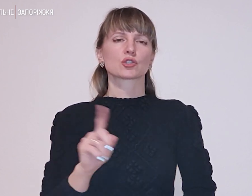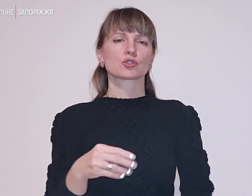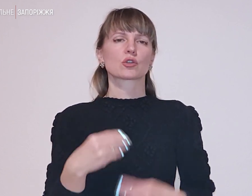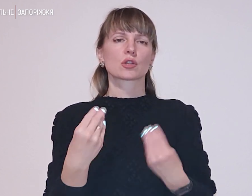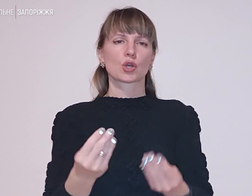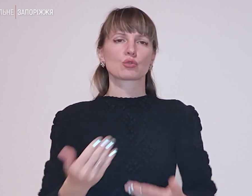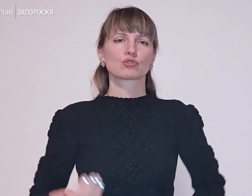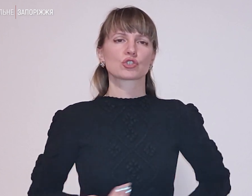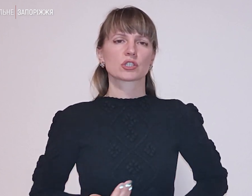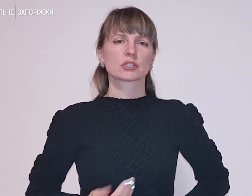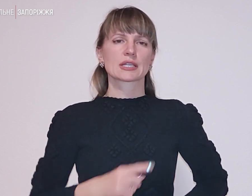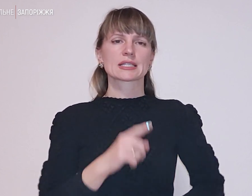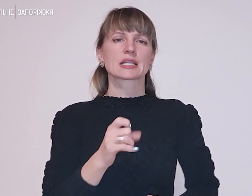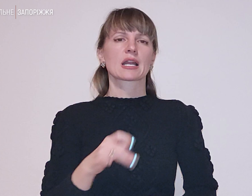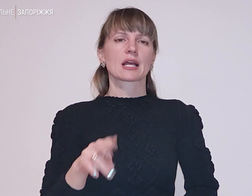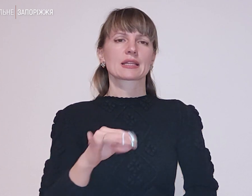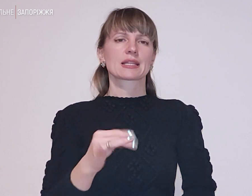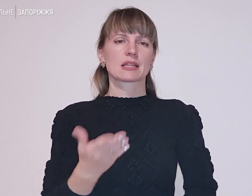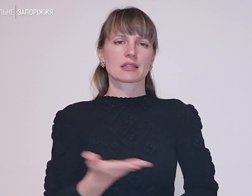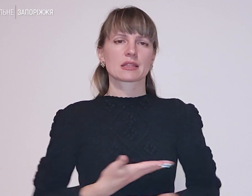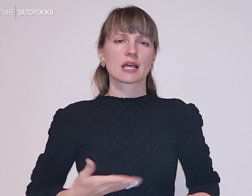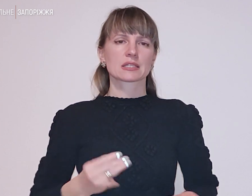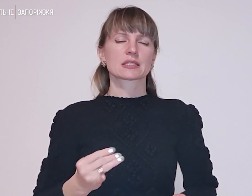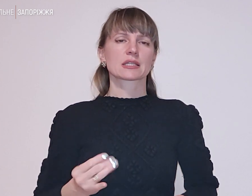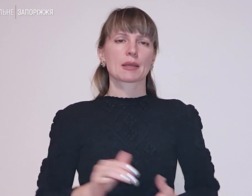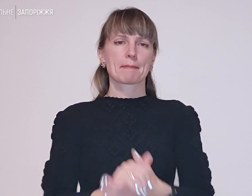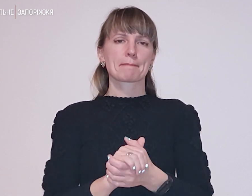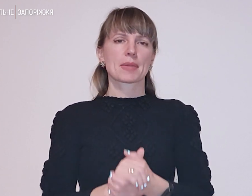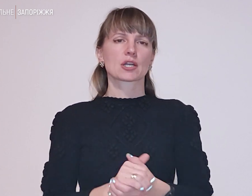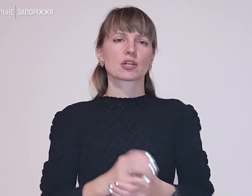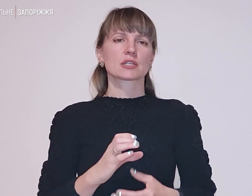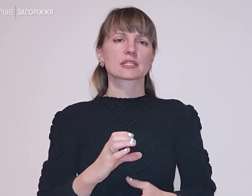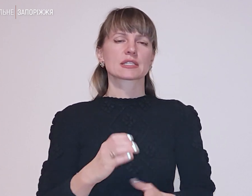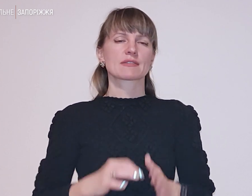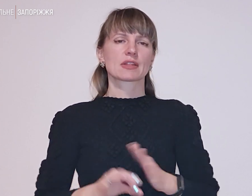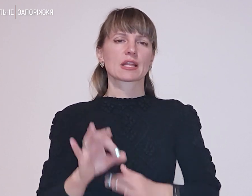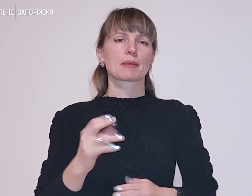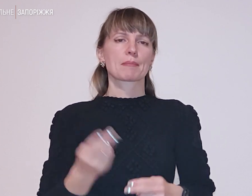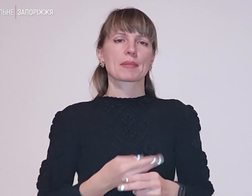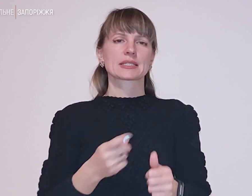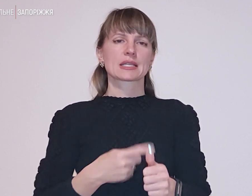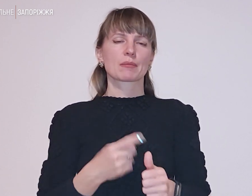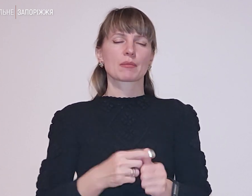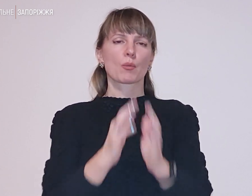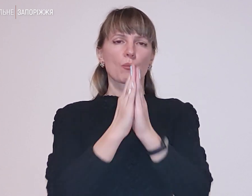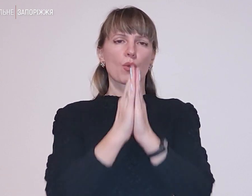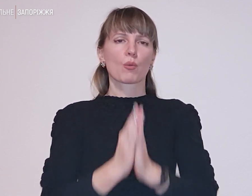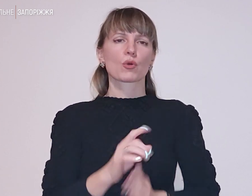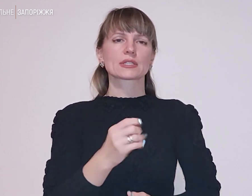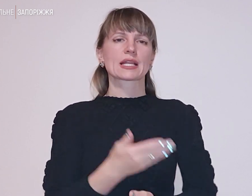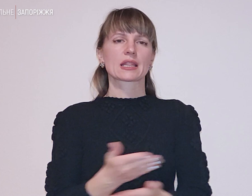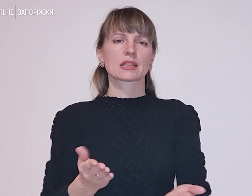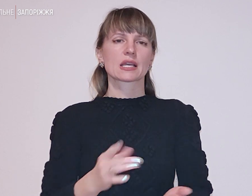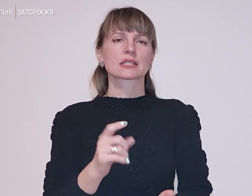життя заради нас і мирного світання. І без імен помолимось за них, за трошки